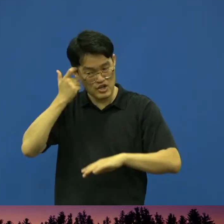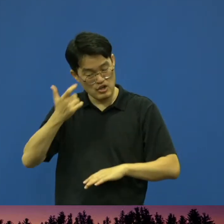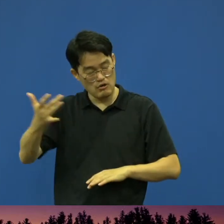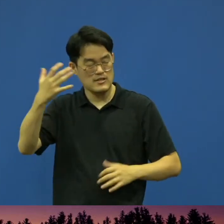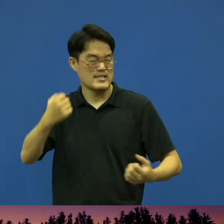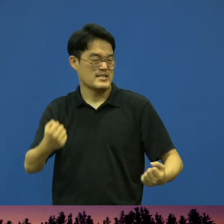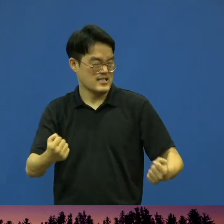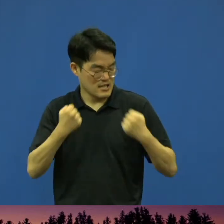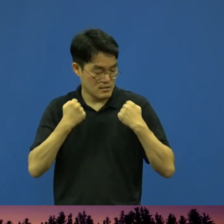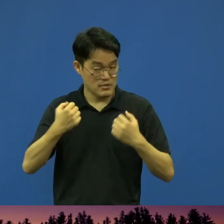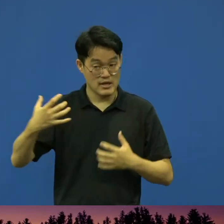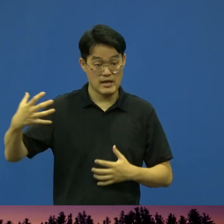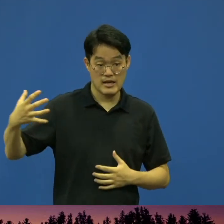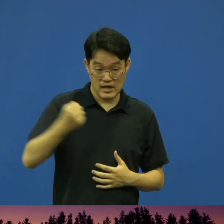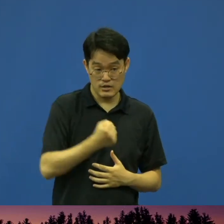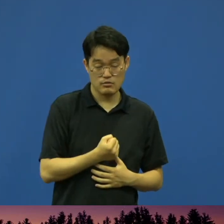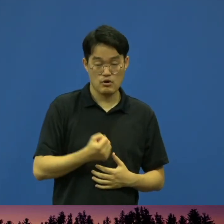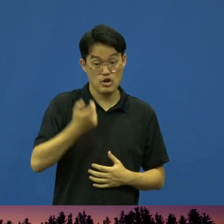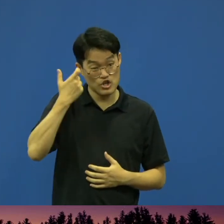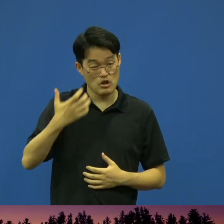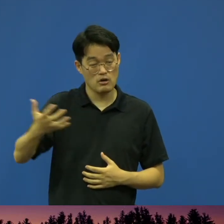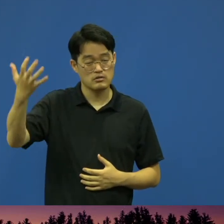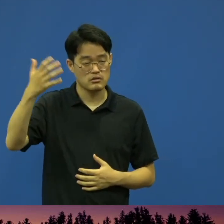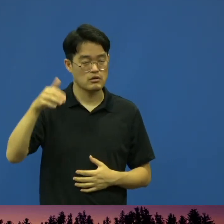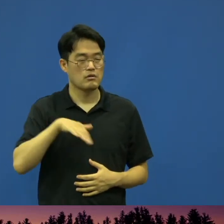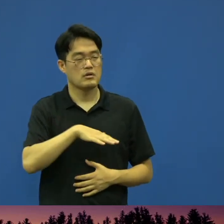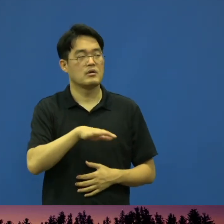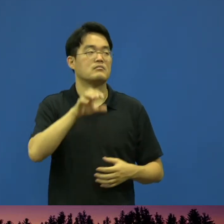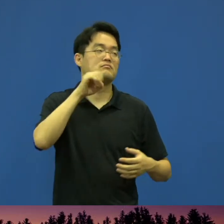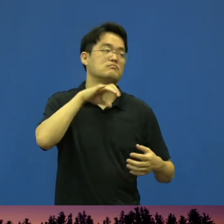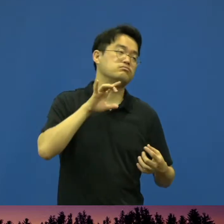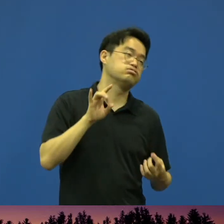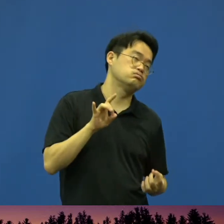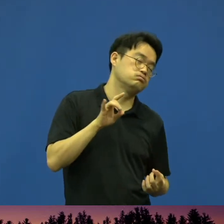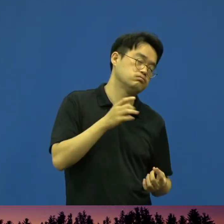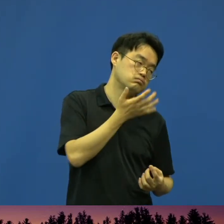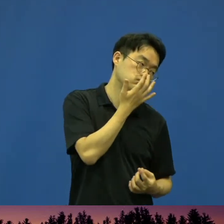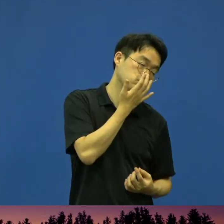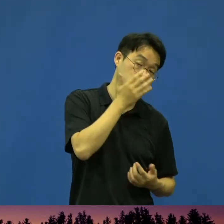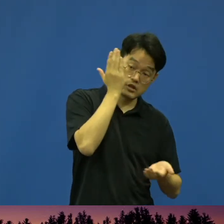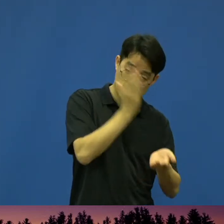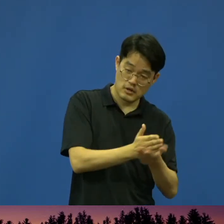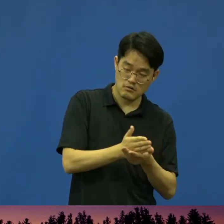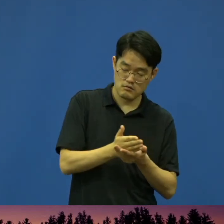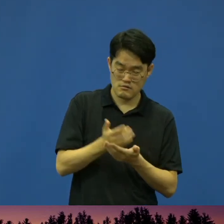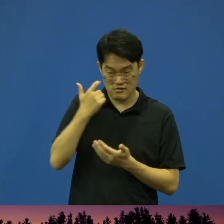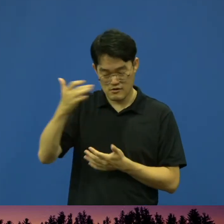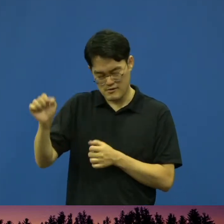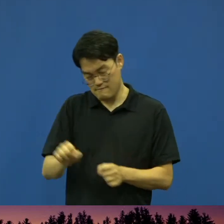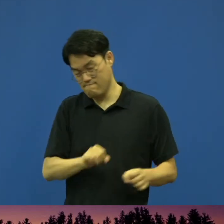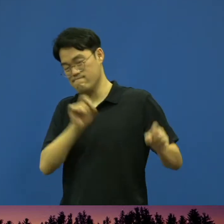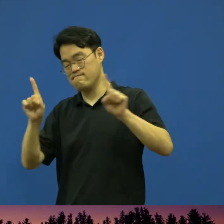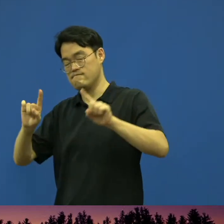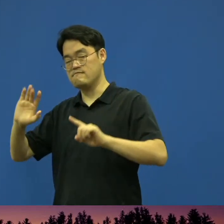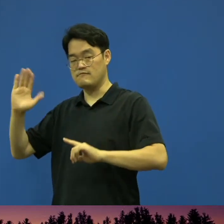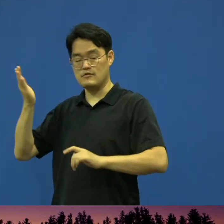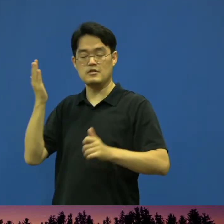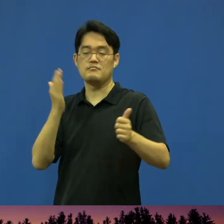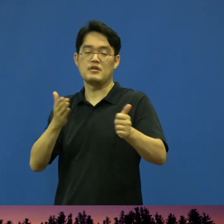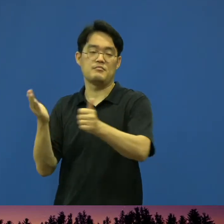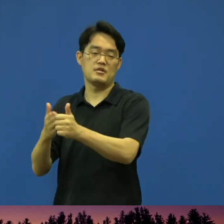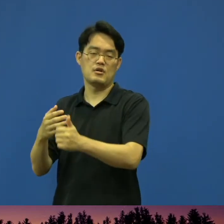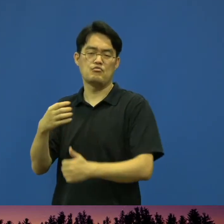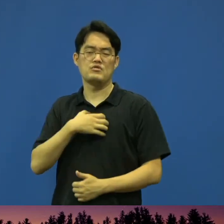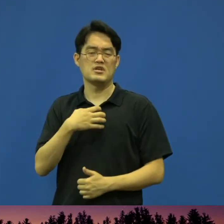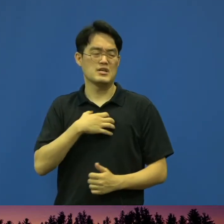식물인간에서 다시 일어나는 여러분이 되었으면 좋겠습니다. 위기가 끝이 나면 또 위기가